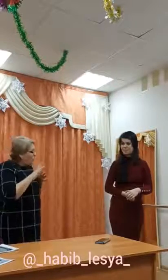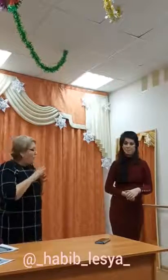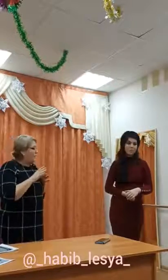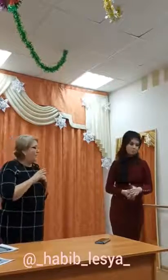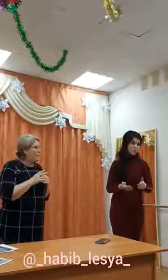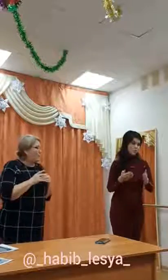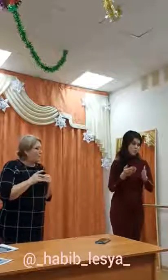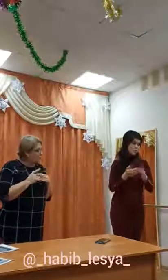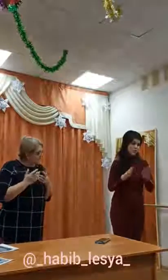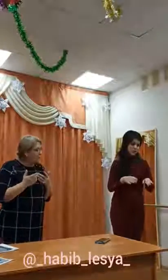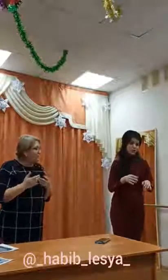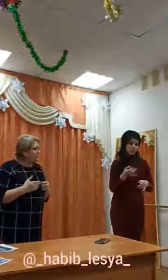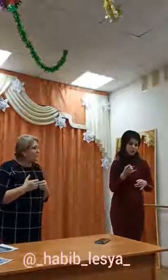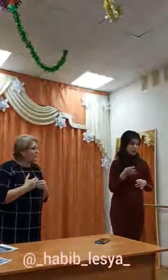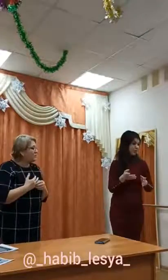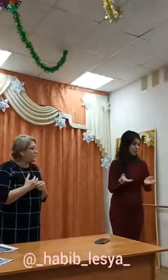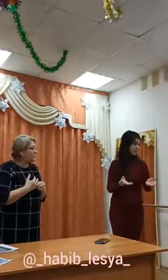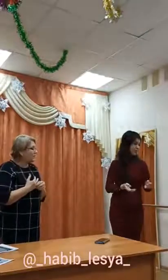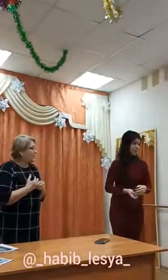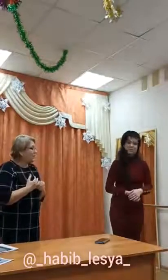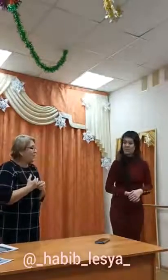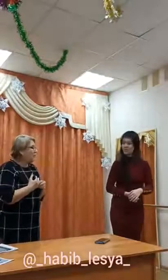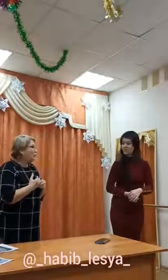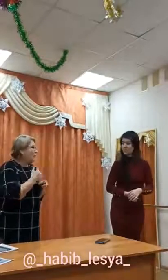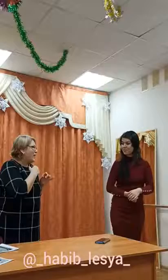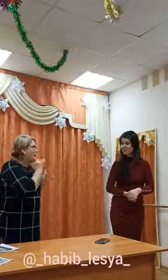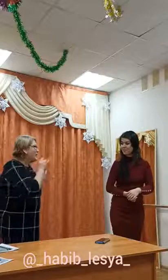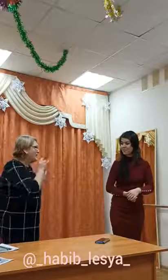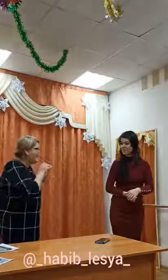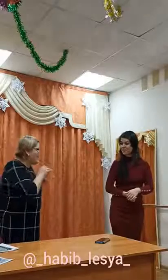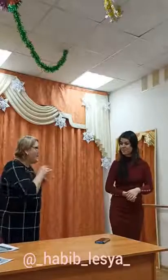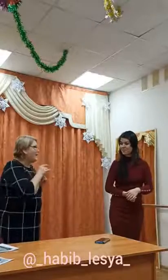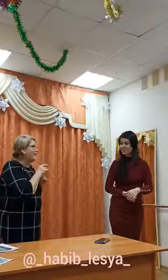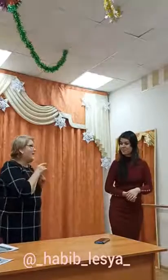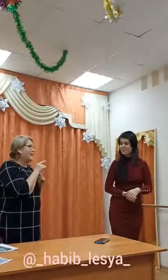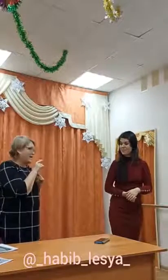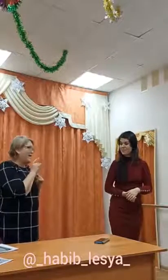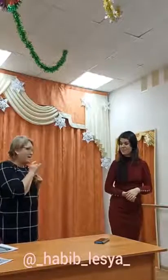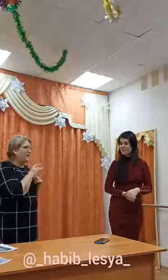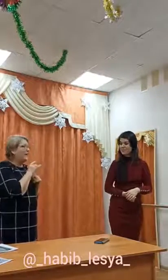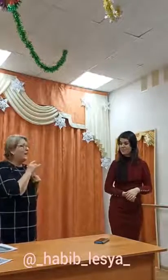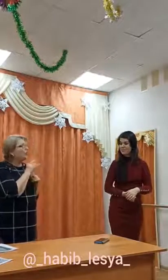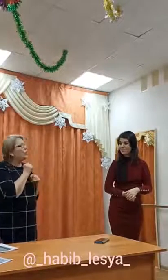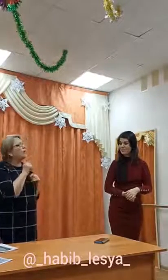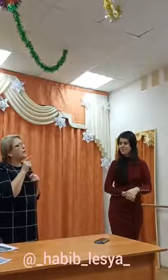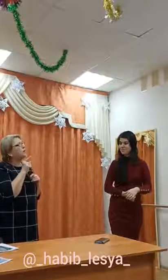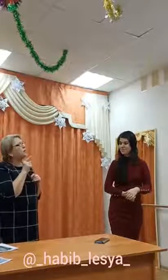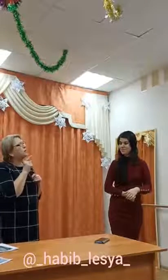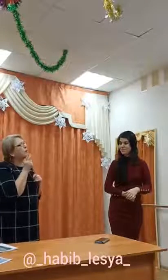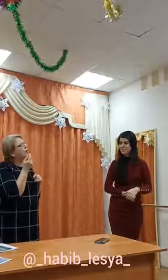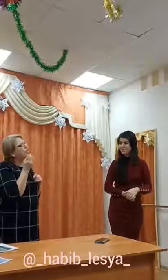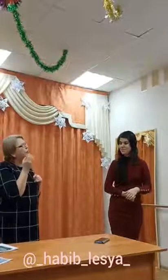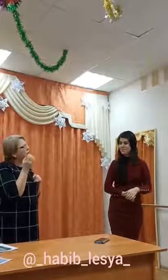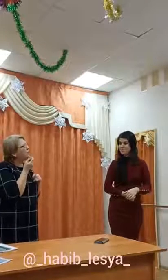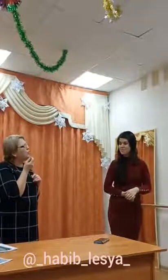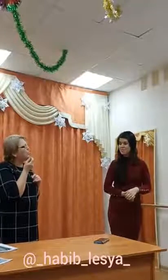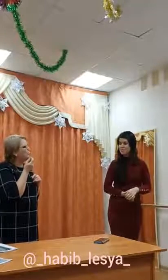неплохо. Вот, это ну, я рассказала. Ага. Ну, это там еще